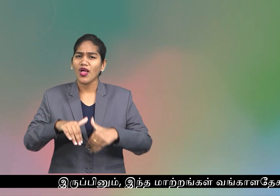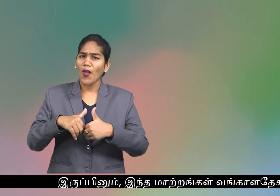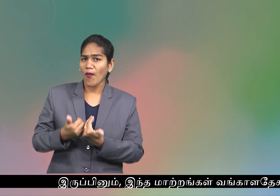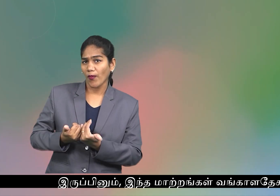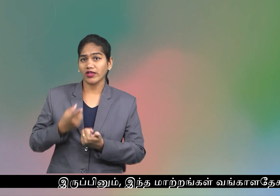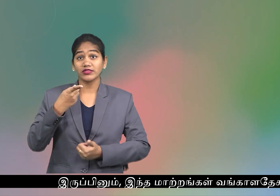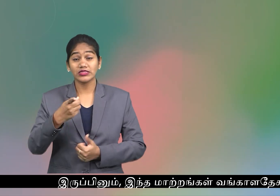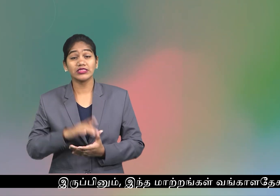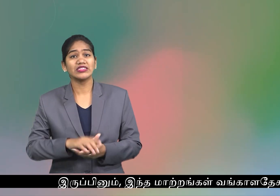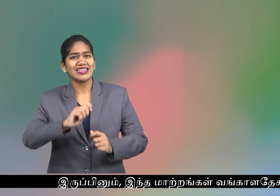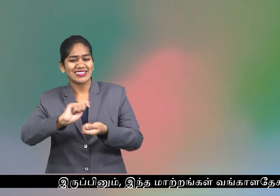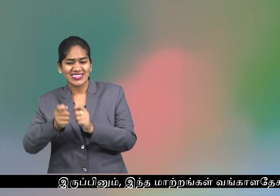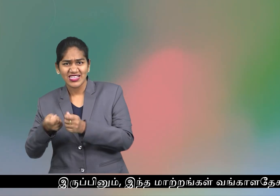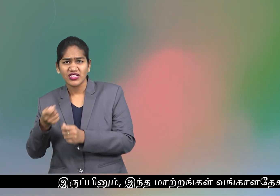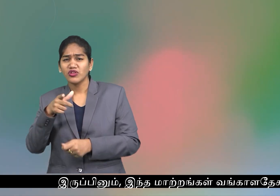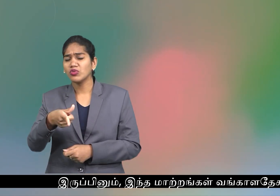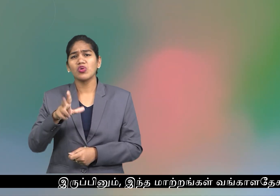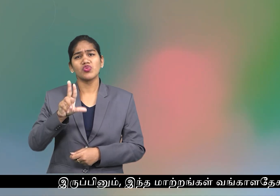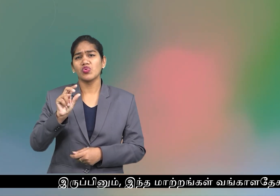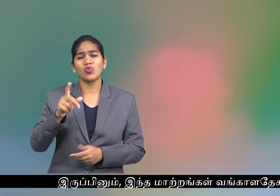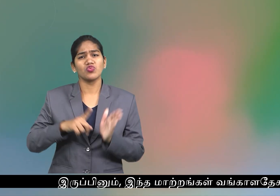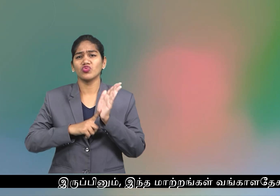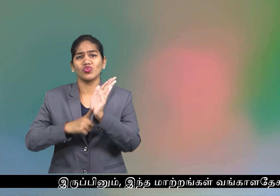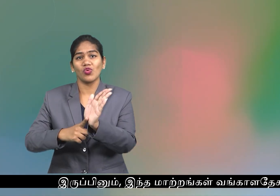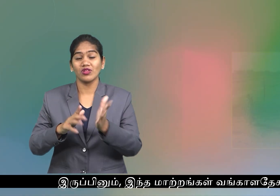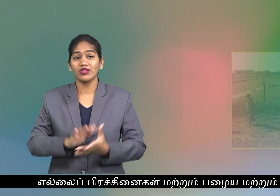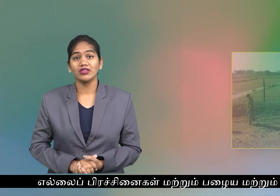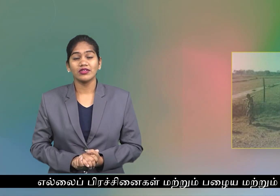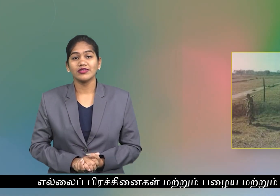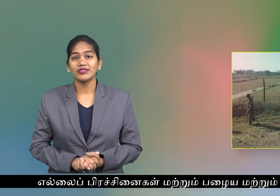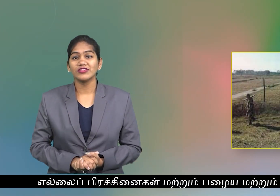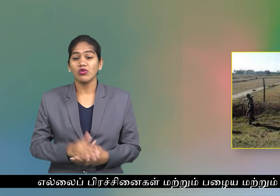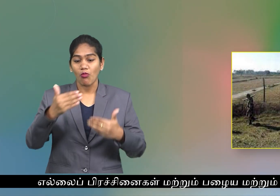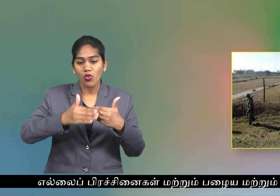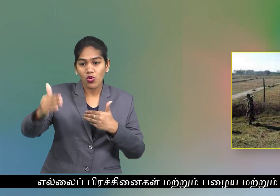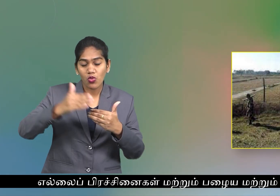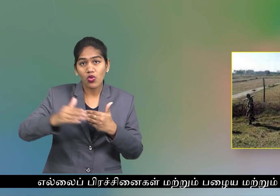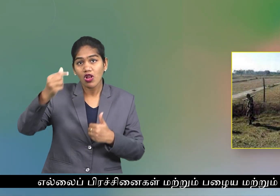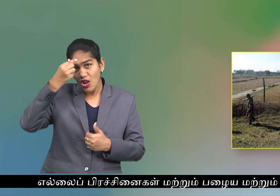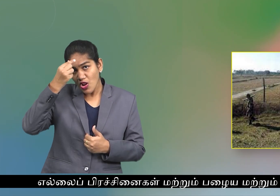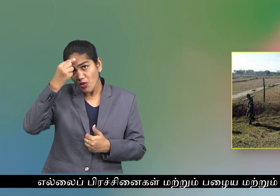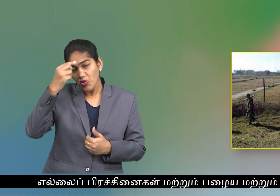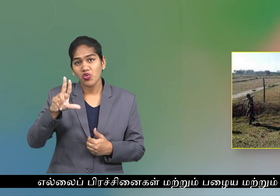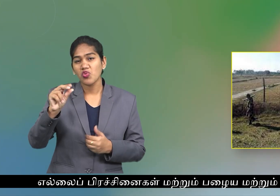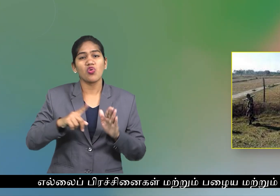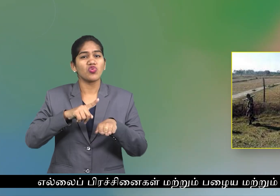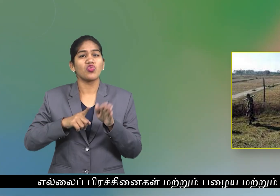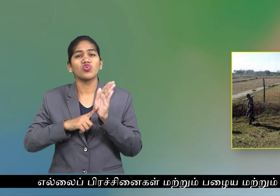இருப்பினும் இந்த மாற்றங்கள் வங்காள தேசத்துடனான எல்லை பிரச்சினைகள் மற்றும் பழைய மற்றும் புதிய